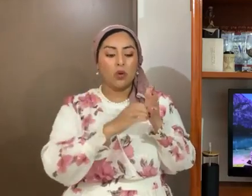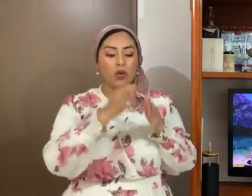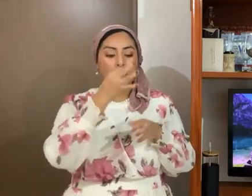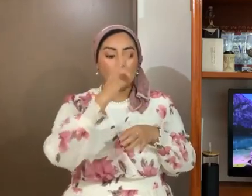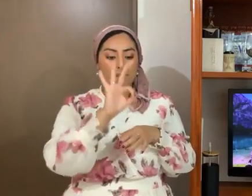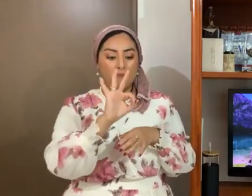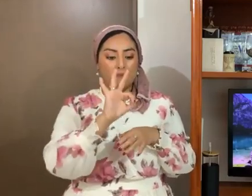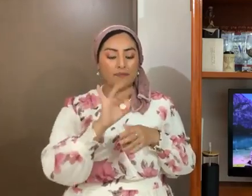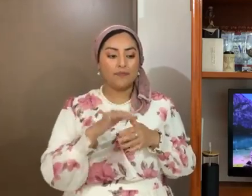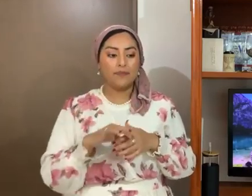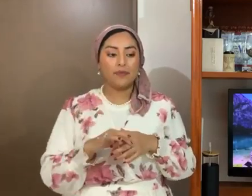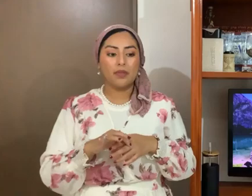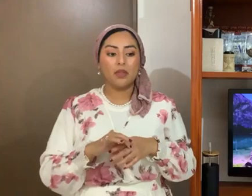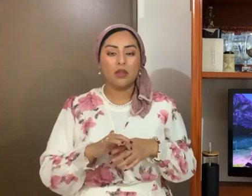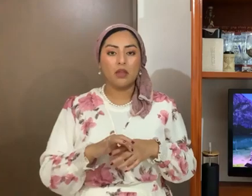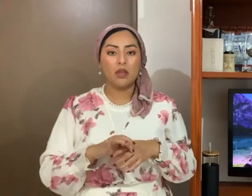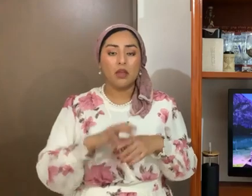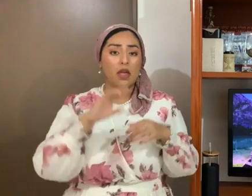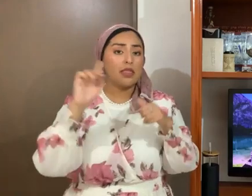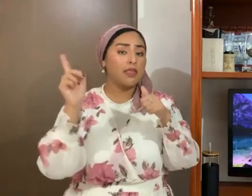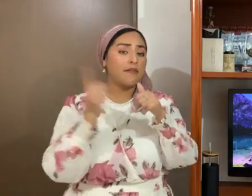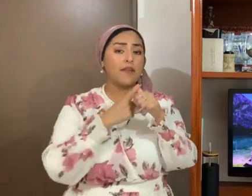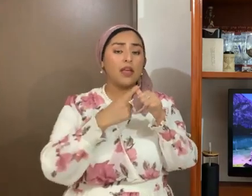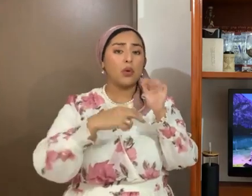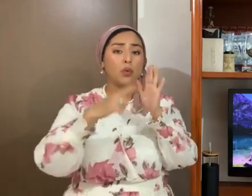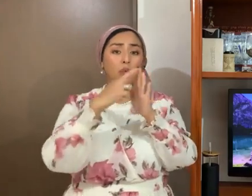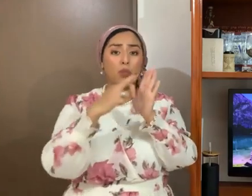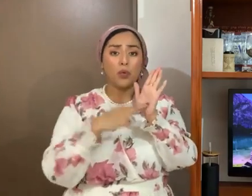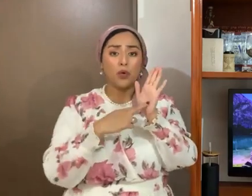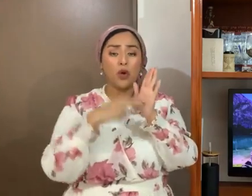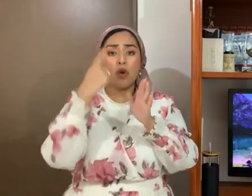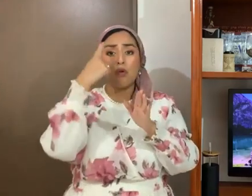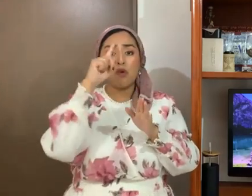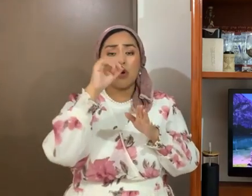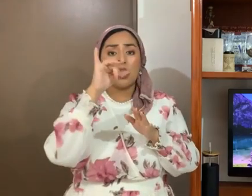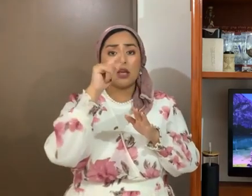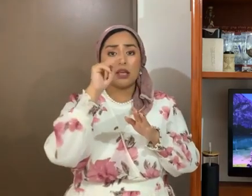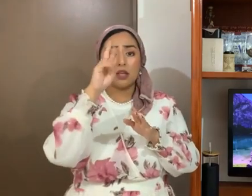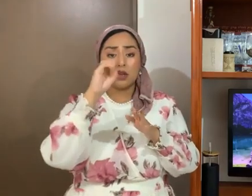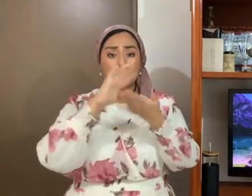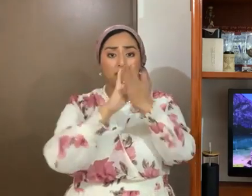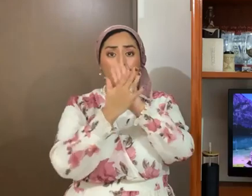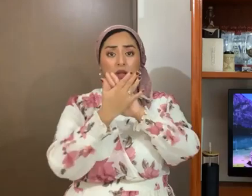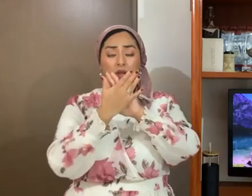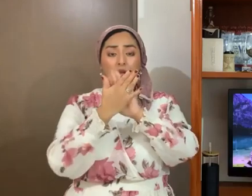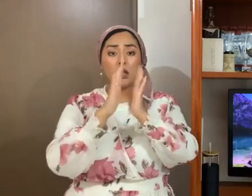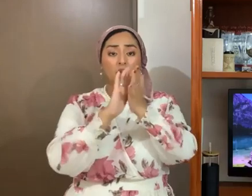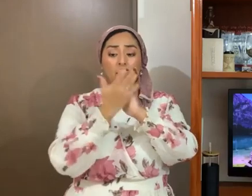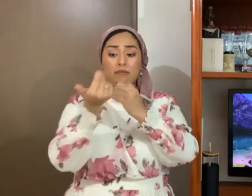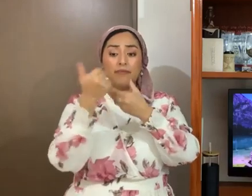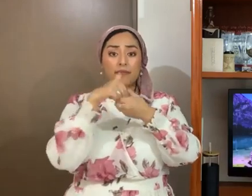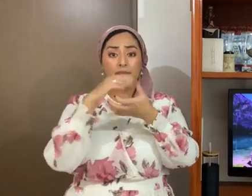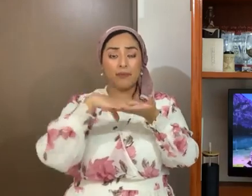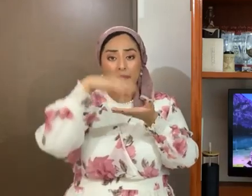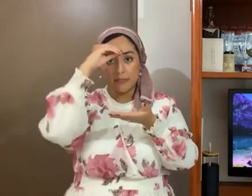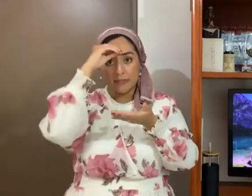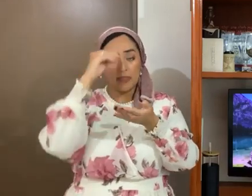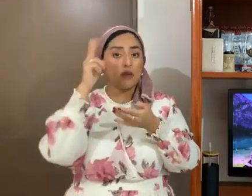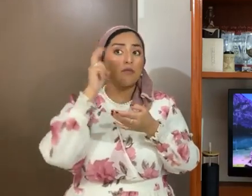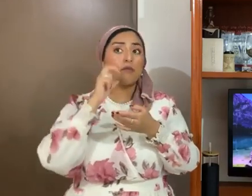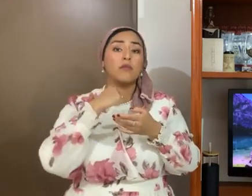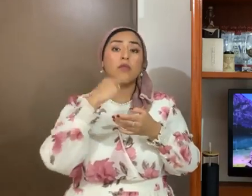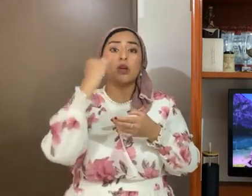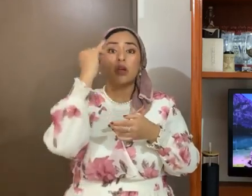allá. Entonces, el primer requisito para que Yetro hiciera su conversión, para que empezara a escuchar la voz de